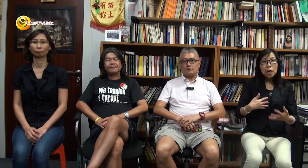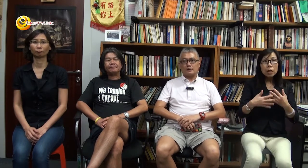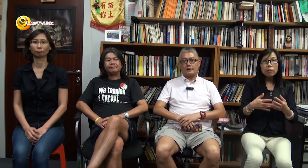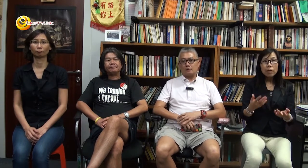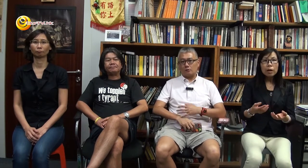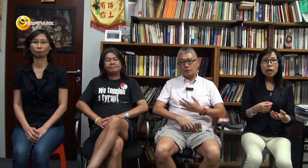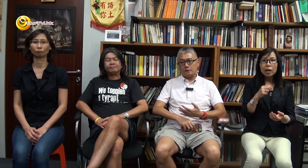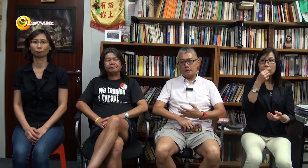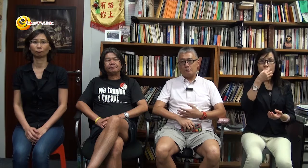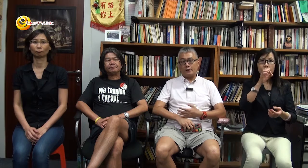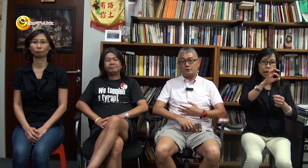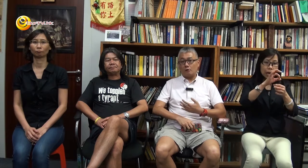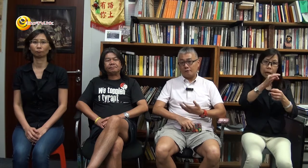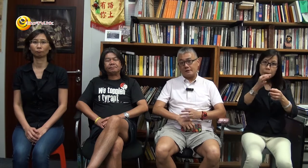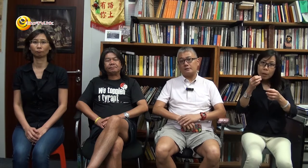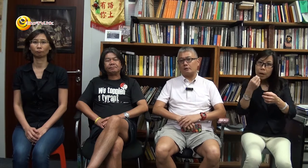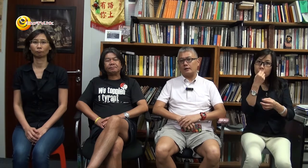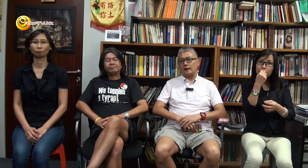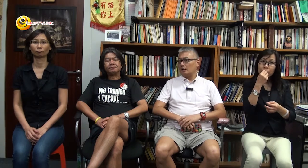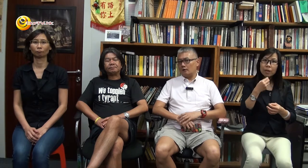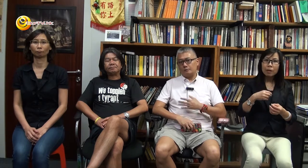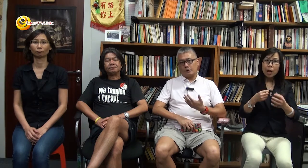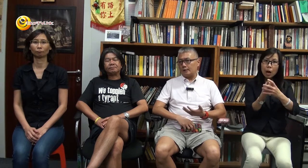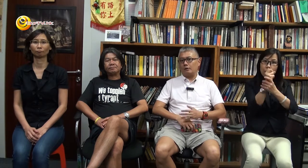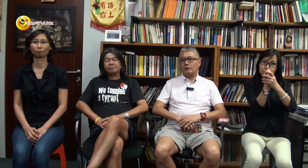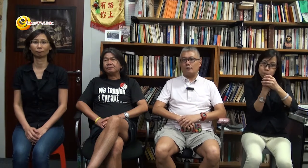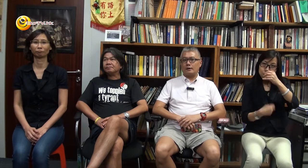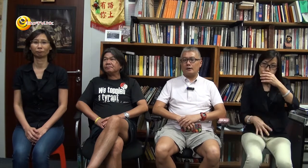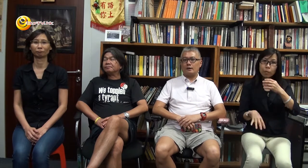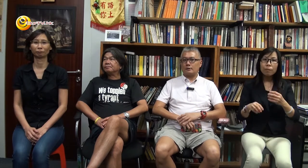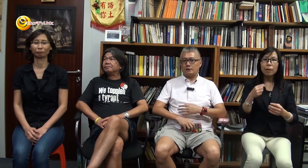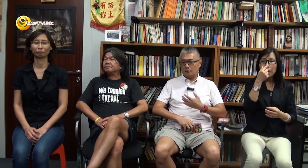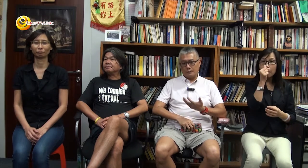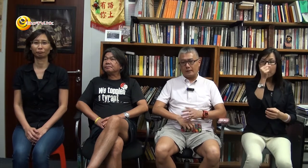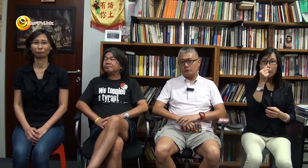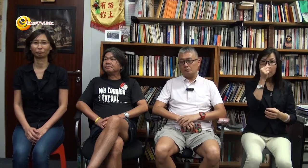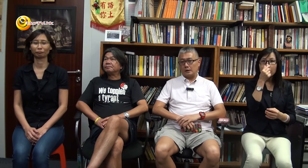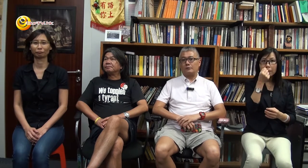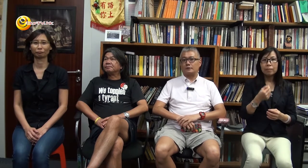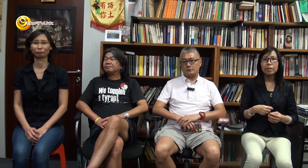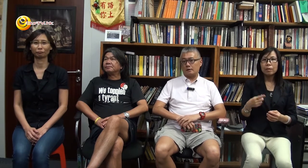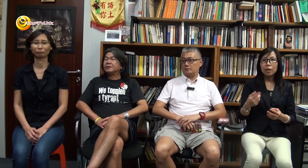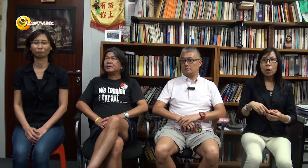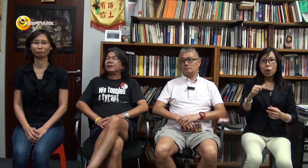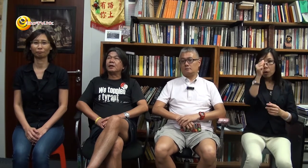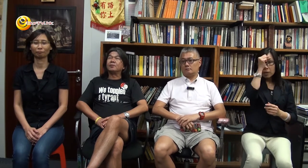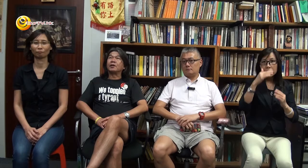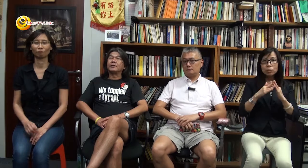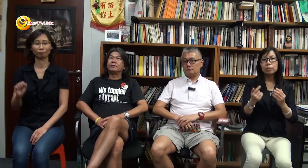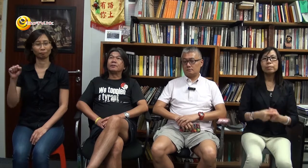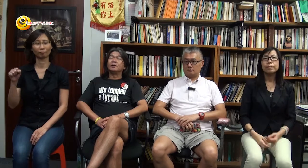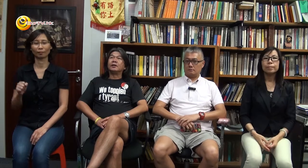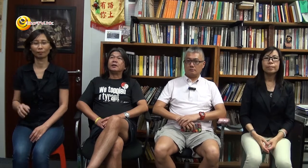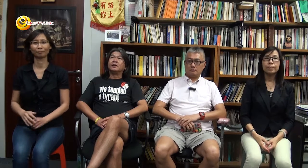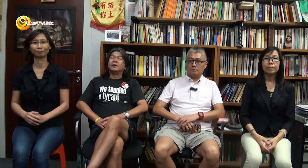食咧，食到大家個肚開始咧，每一日都要屙花生油噶啦。我諗再係咁落去嘅話咧，真係要去馬麗都唔掂噶啦，真係。 咁就